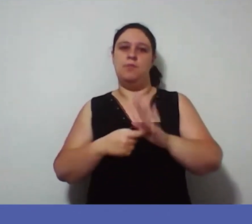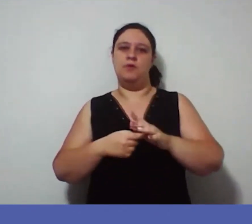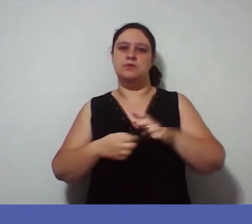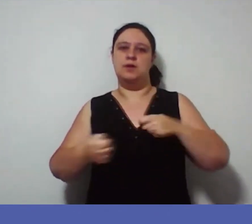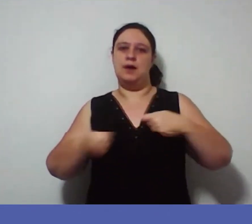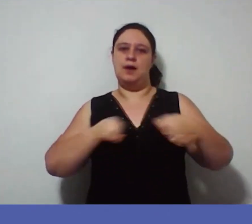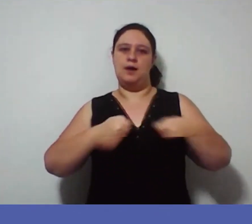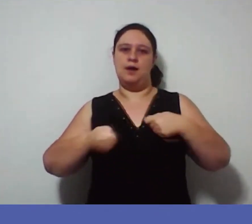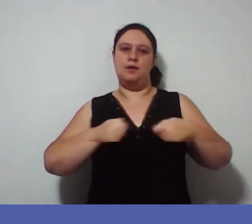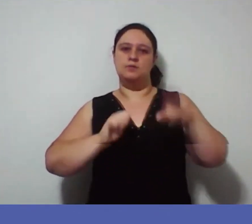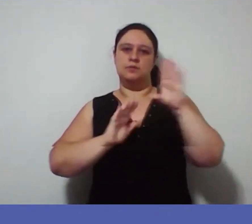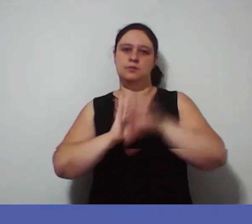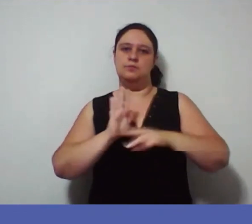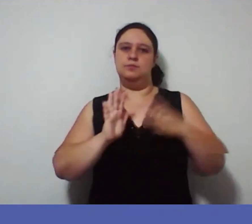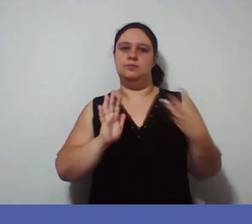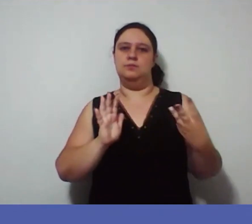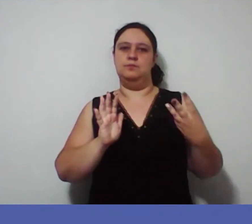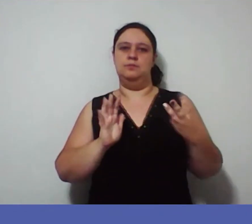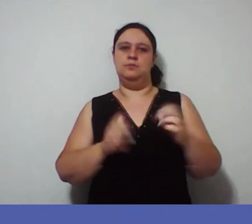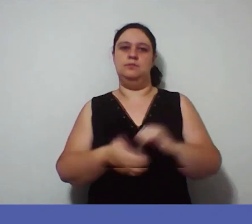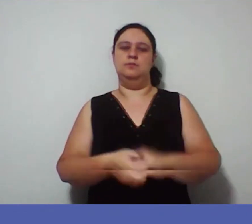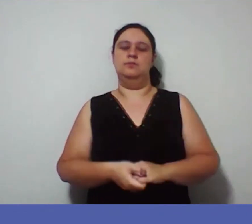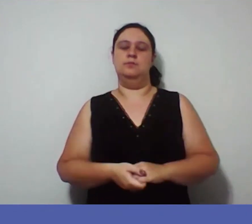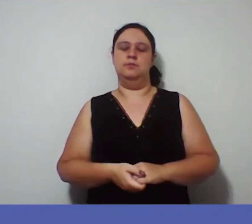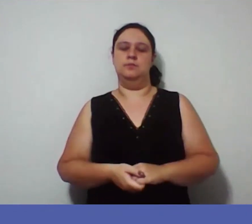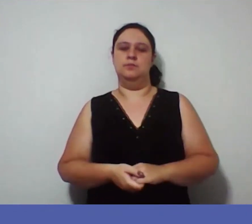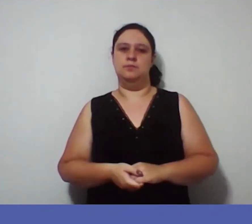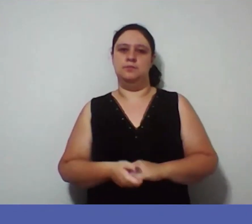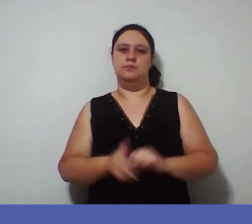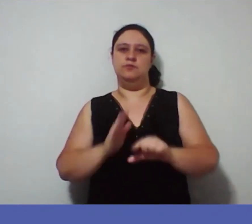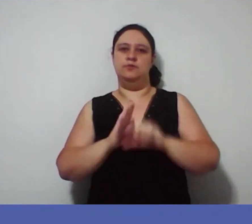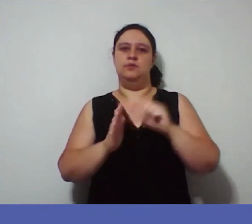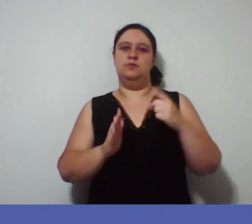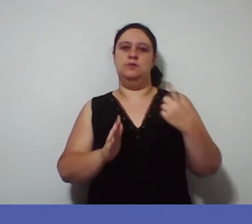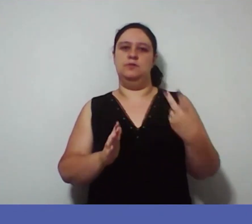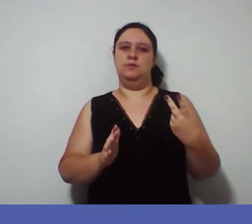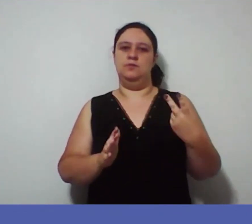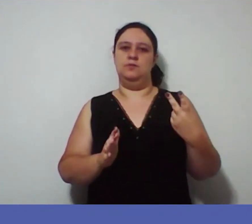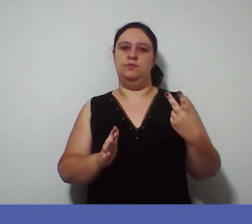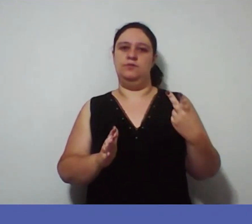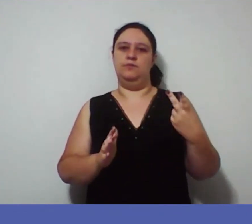olhada, Atos 3, versículo 20 e 21.